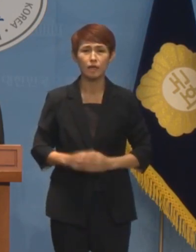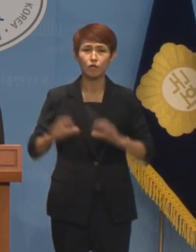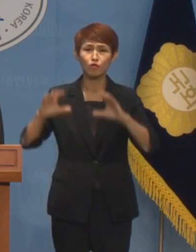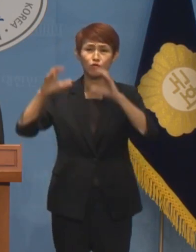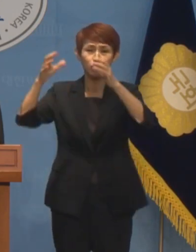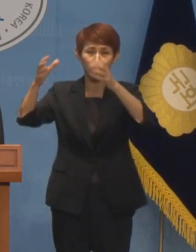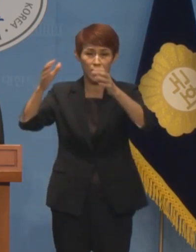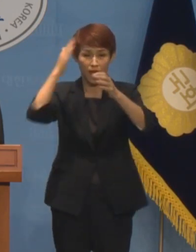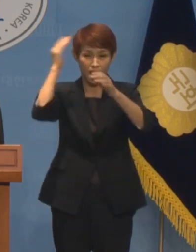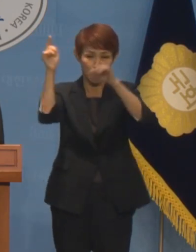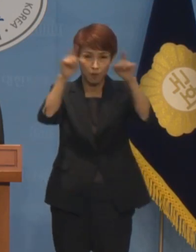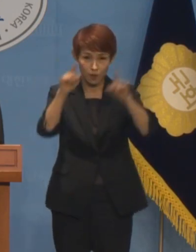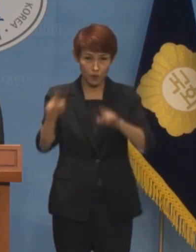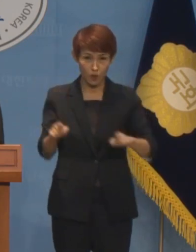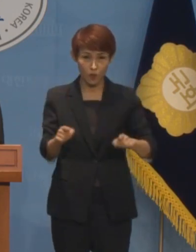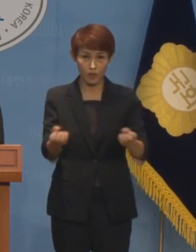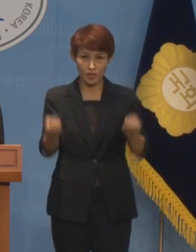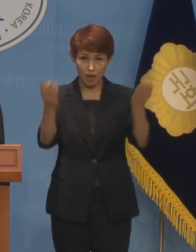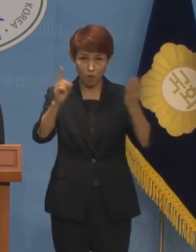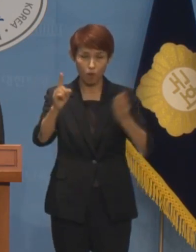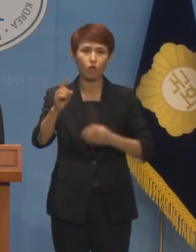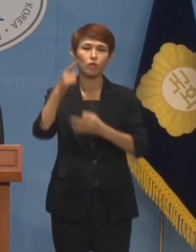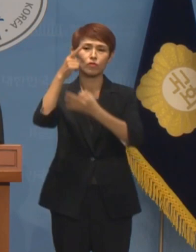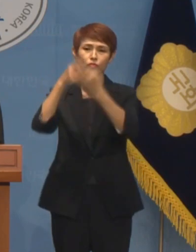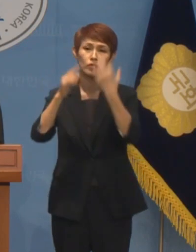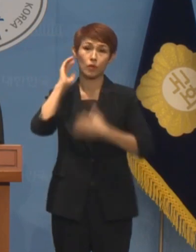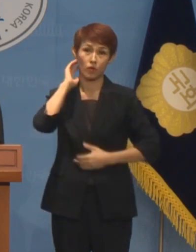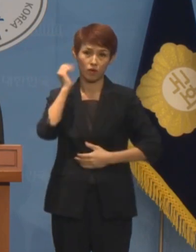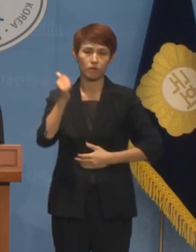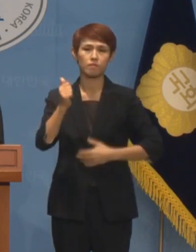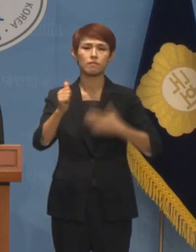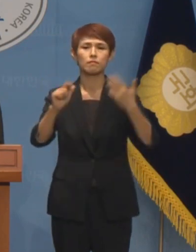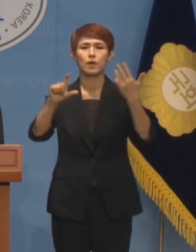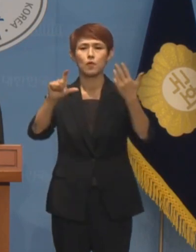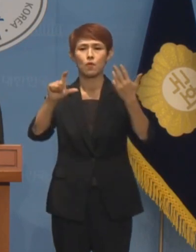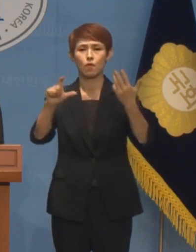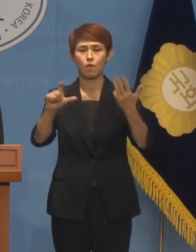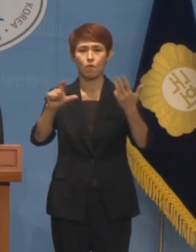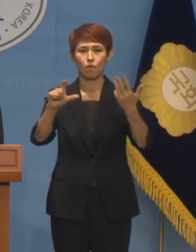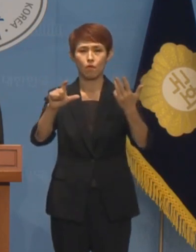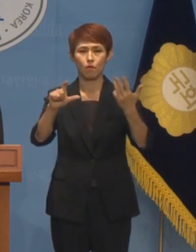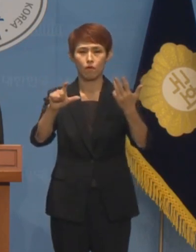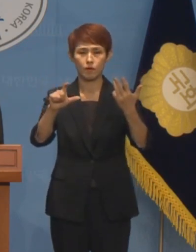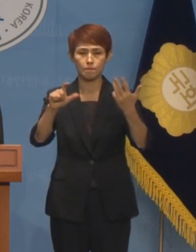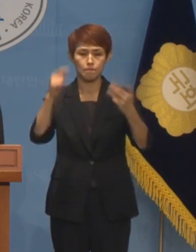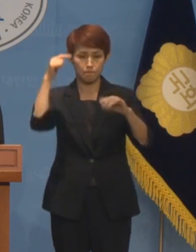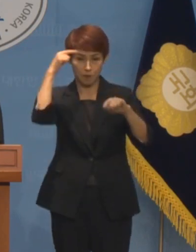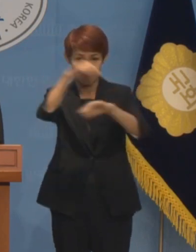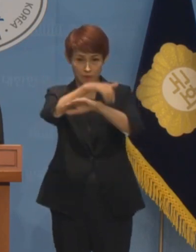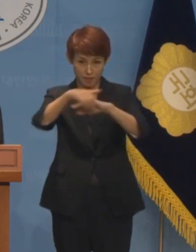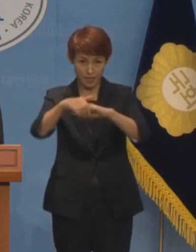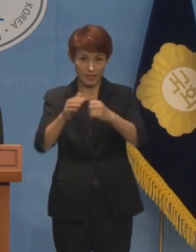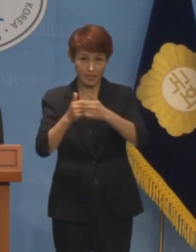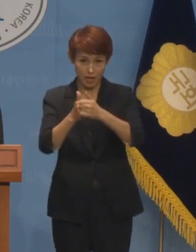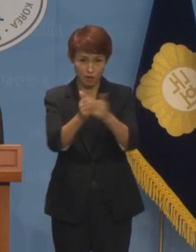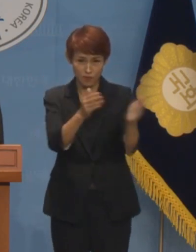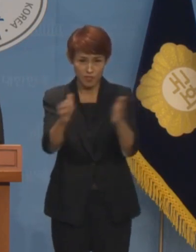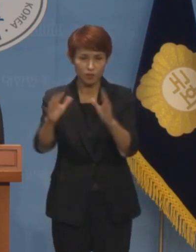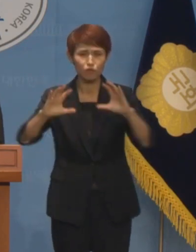국제한반도 포럼은 윤석열 대통령의 8.15 통일 독트린에 따라 확대하여 준비 중이던